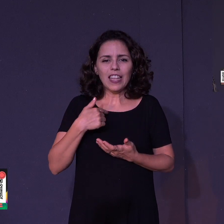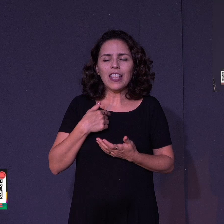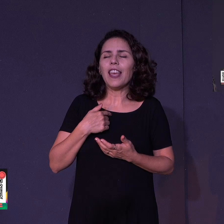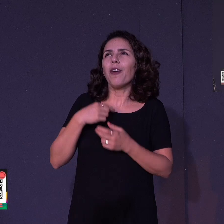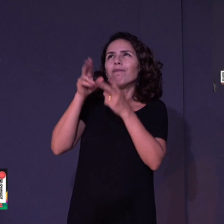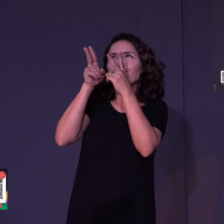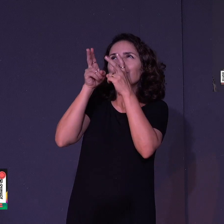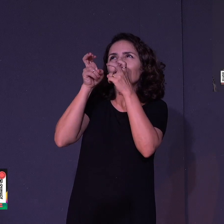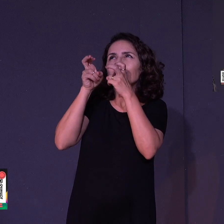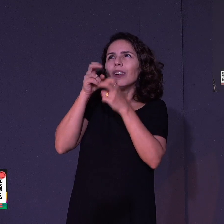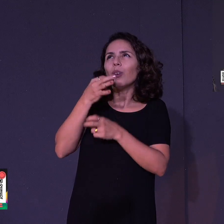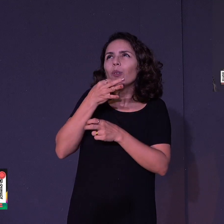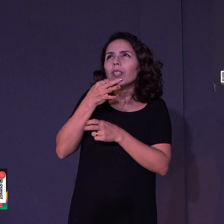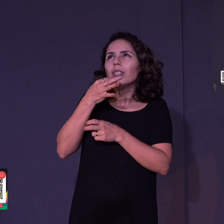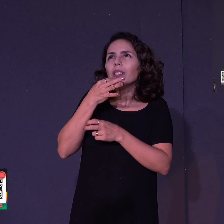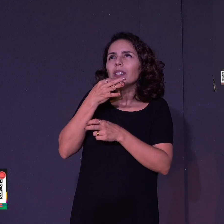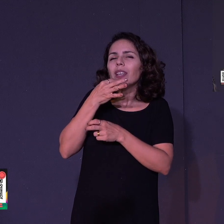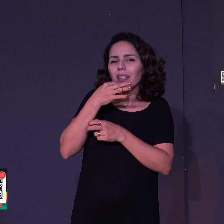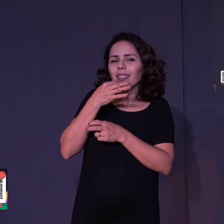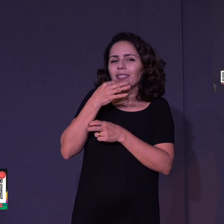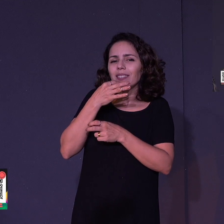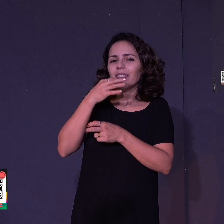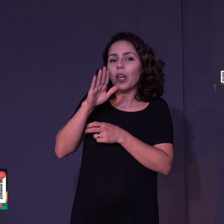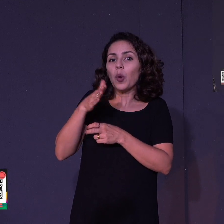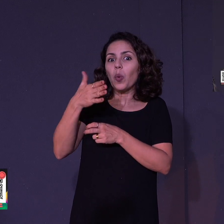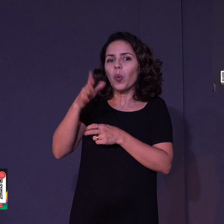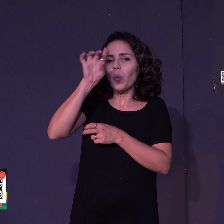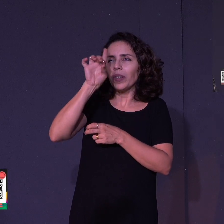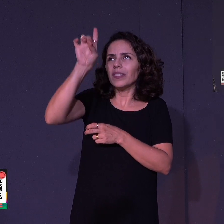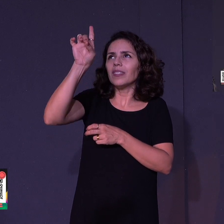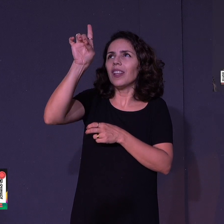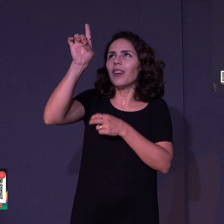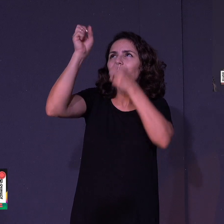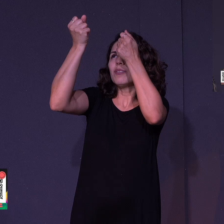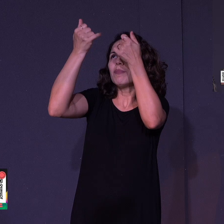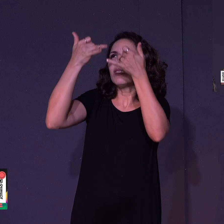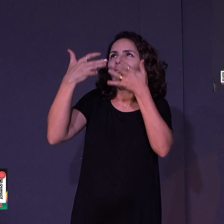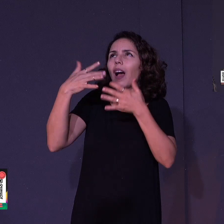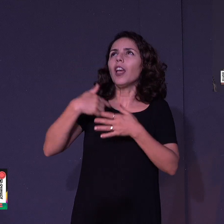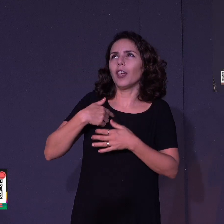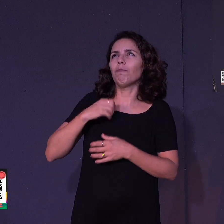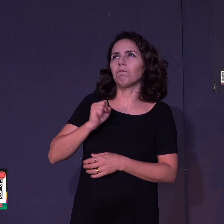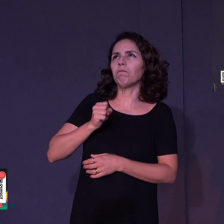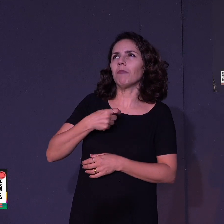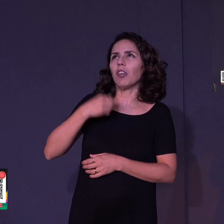nós possamos ouvir, descansar e confiar. E dizer: sim, Senhor, eu estou entendendo.